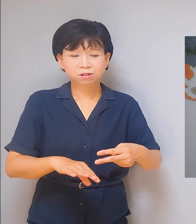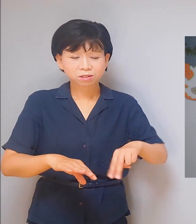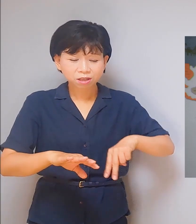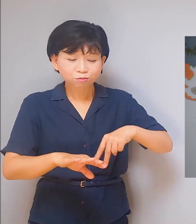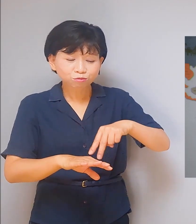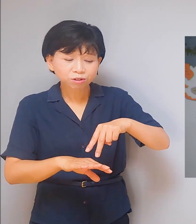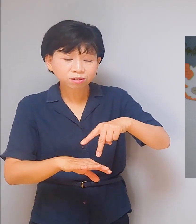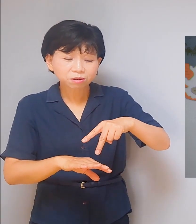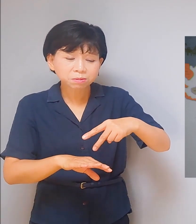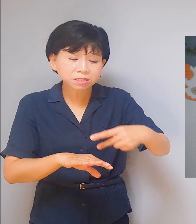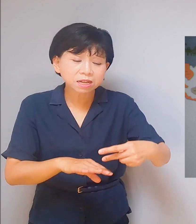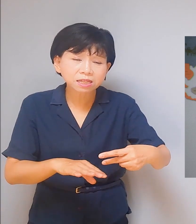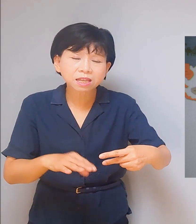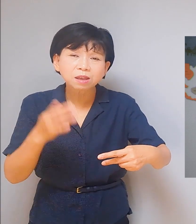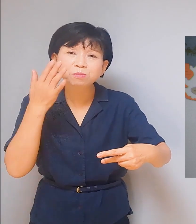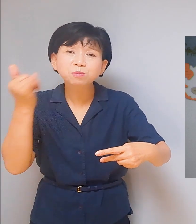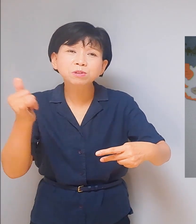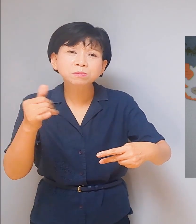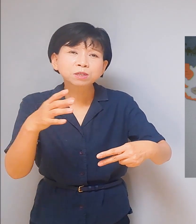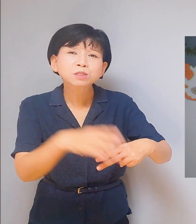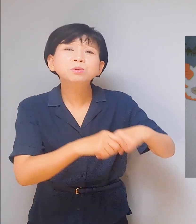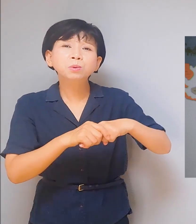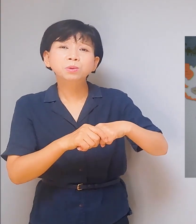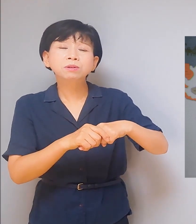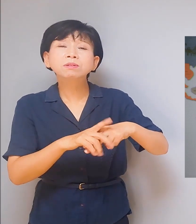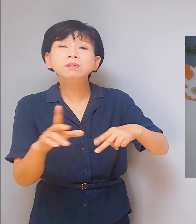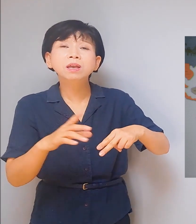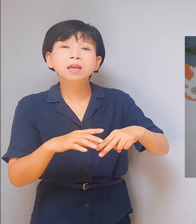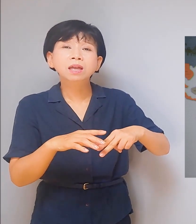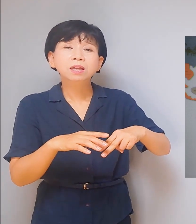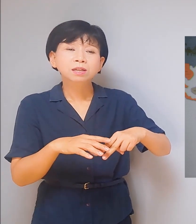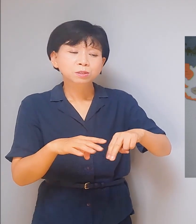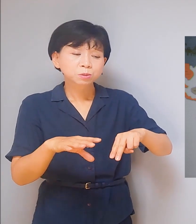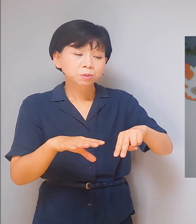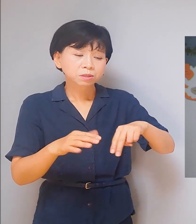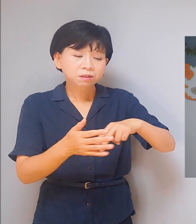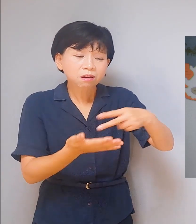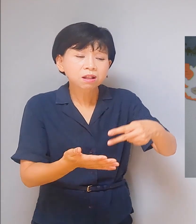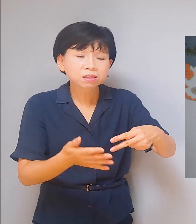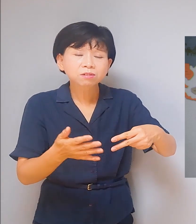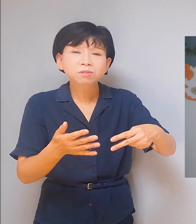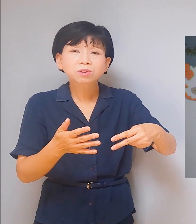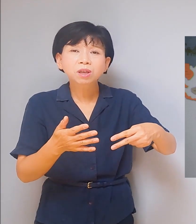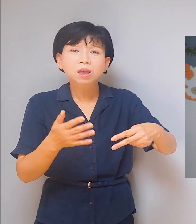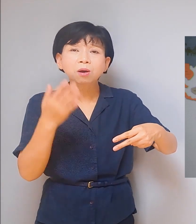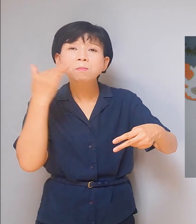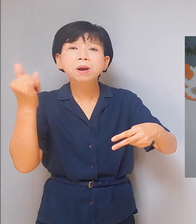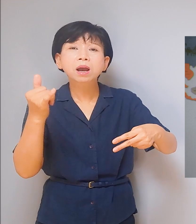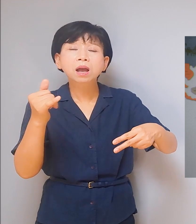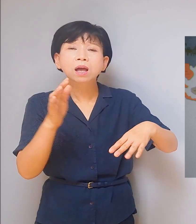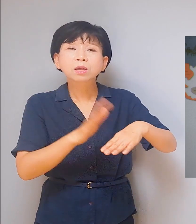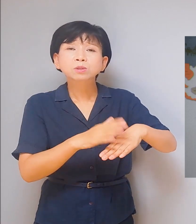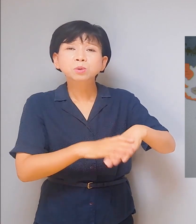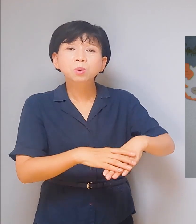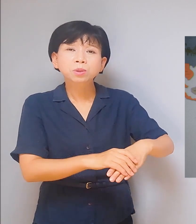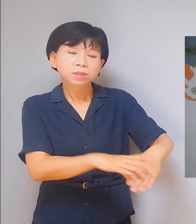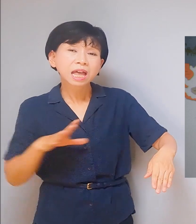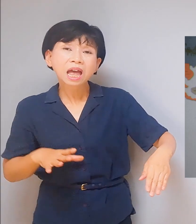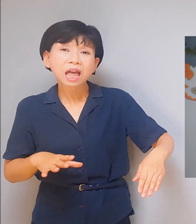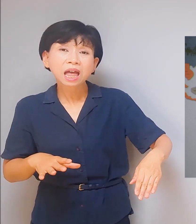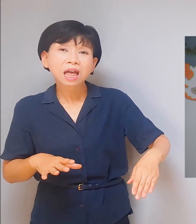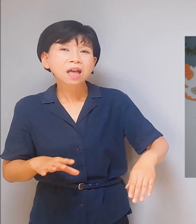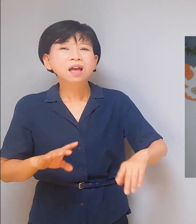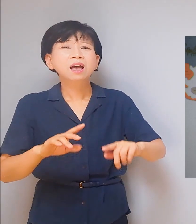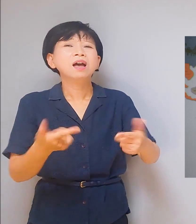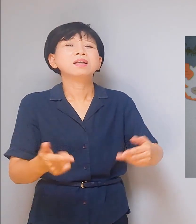할 때 부모님이 그 아이 손을 탁 놔버리나요? 자빠지라고? 다치라고? 안 그러잖아요. 그럴 때